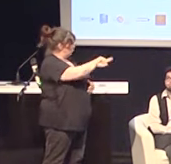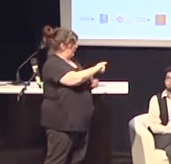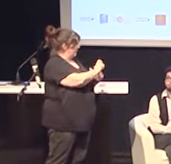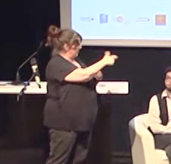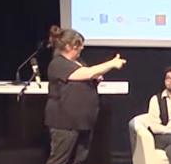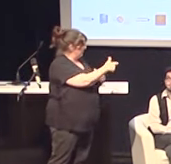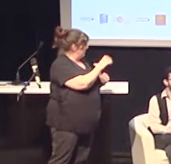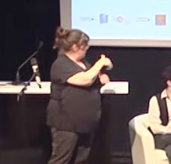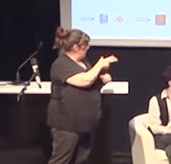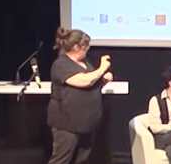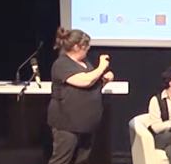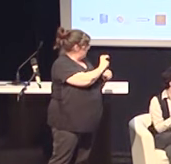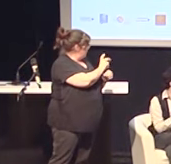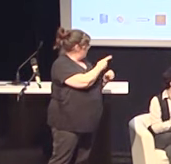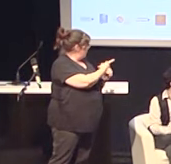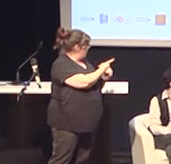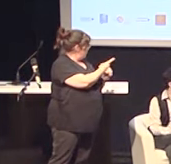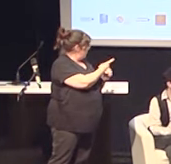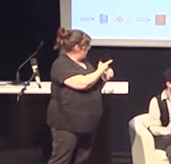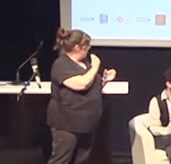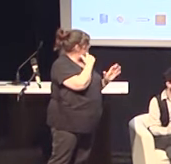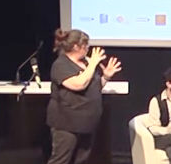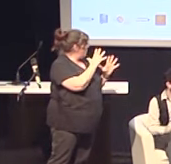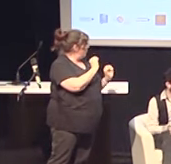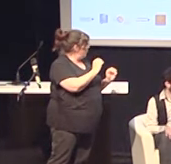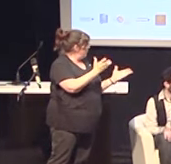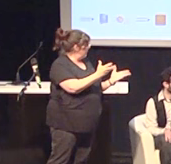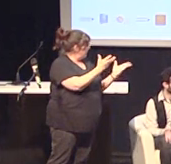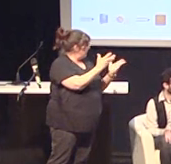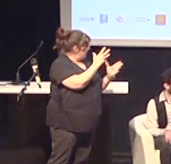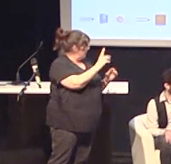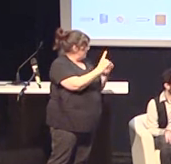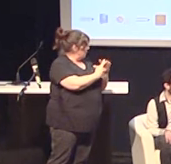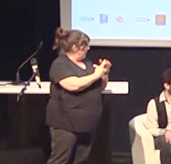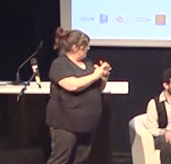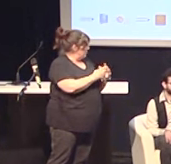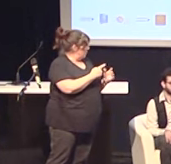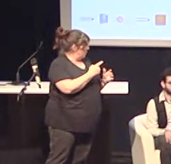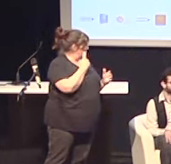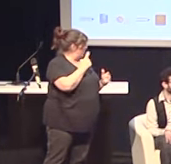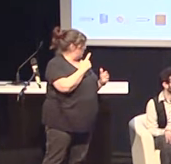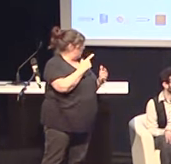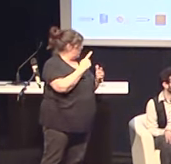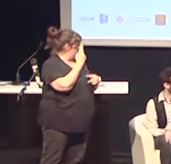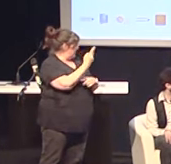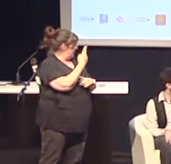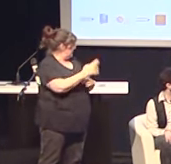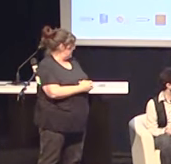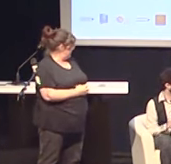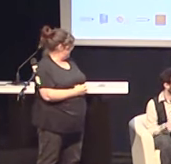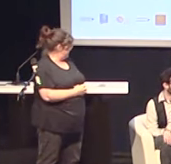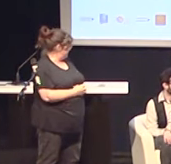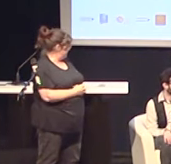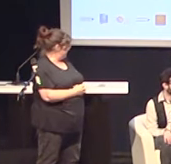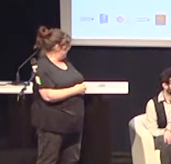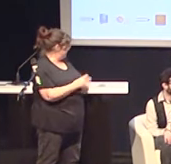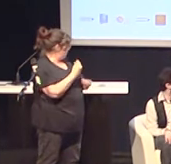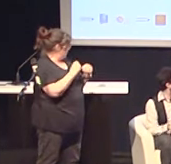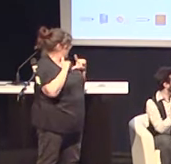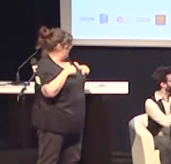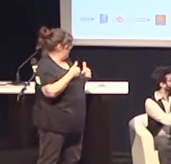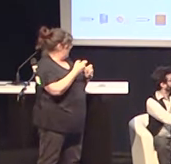on gardera peut-être des outils, comment on peut favoriser l'intégration donc dans les universités ou dans les écoles